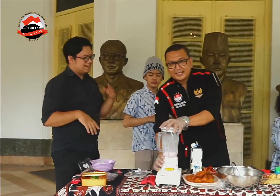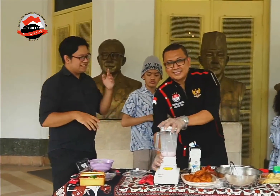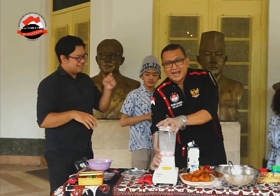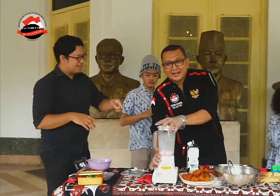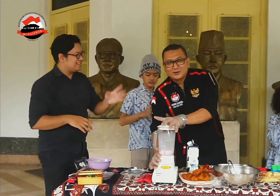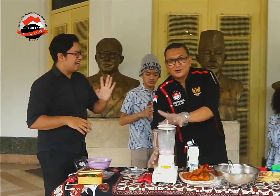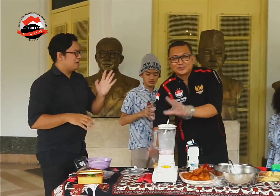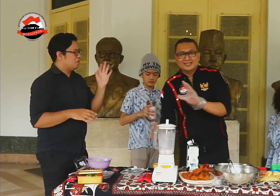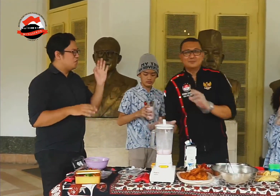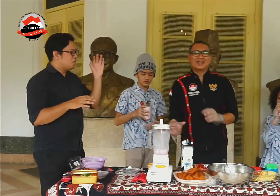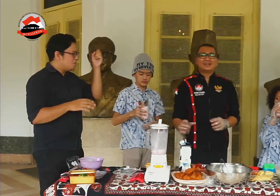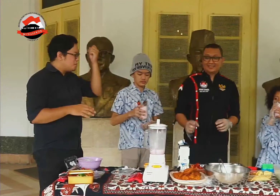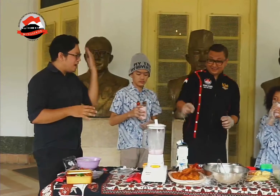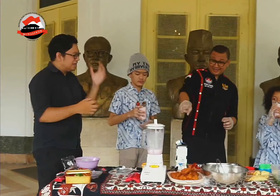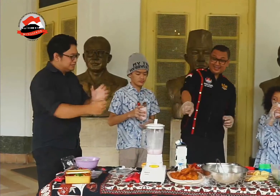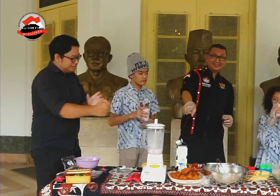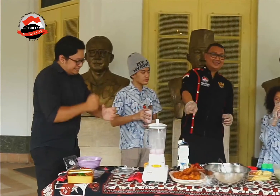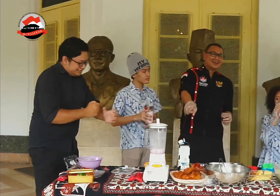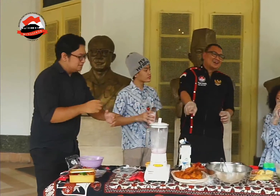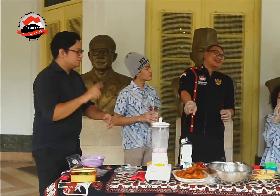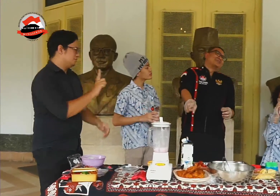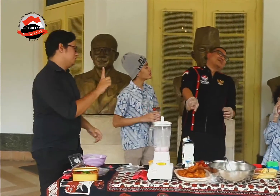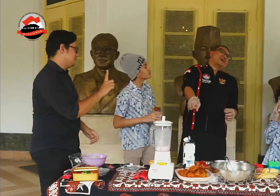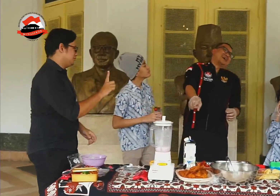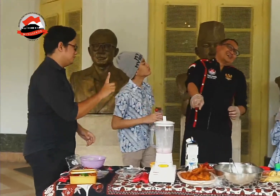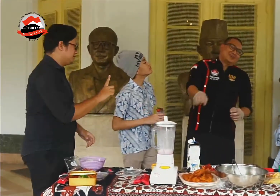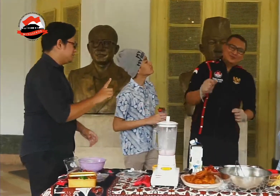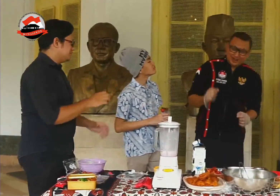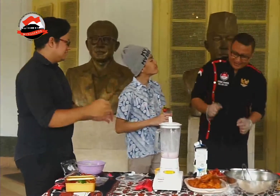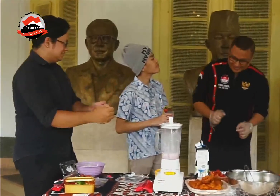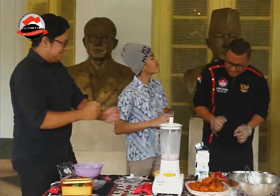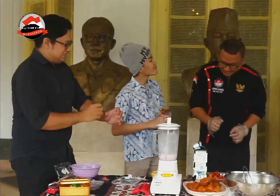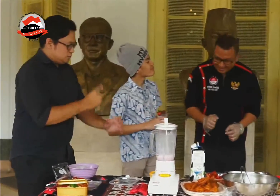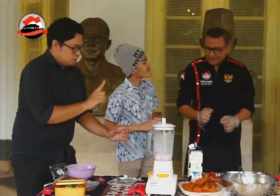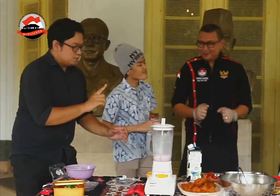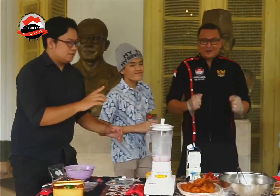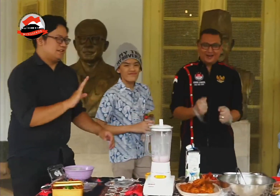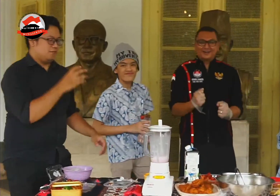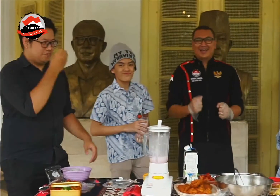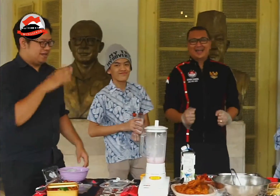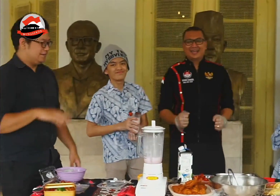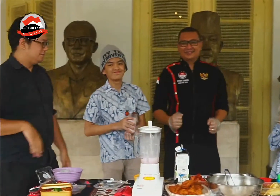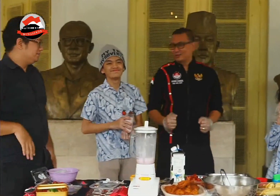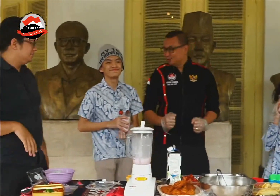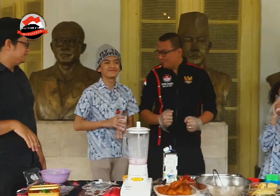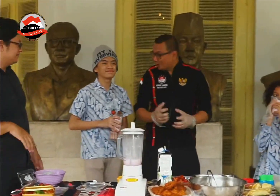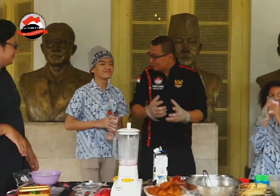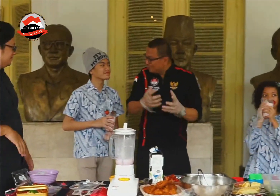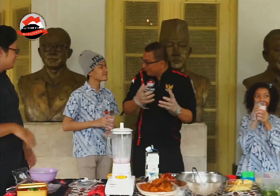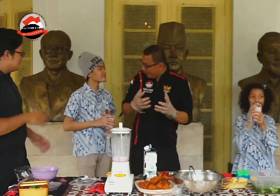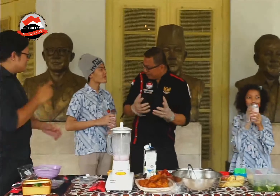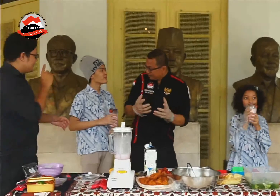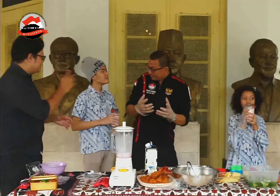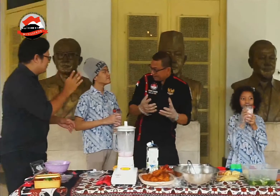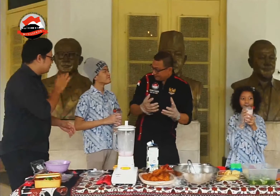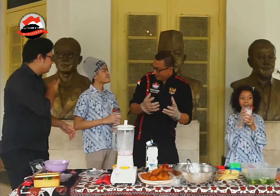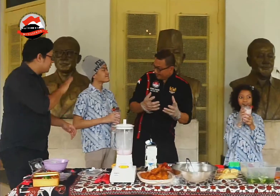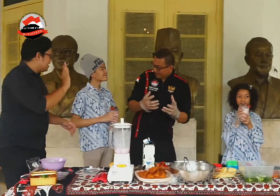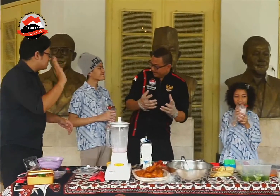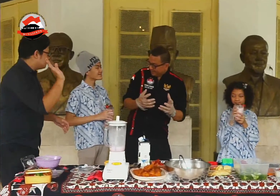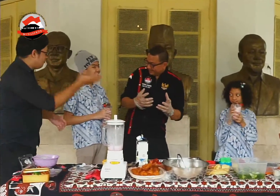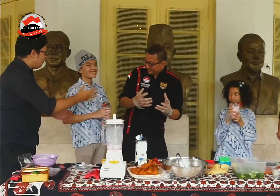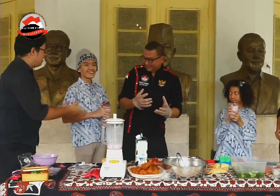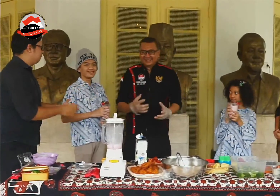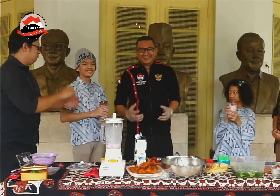lupa dikencangkan dulu sih blendernya. Jadi kan keluarnya di jadi. Wow, kaget. Untung nggak semuanya keluar ya, Paul